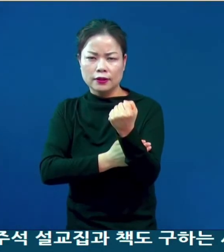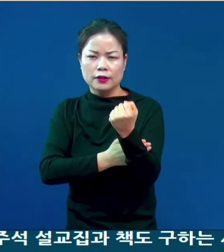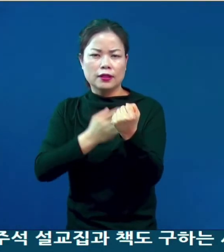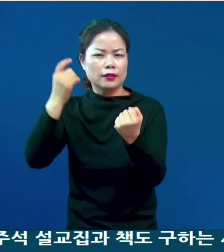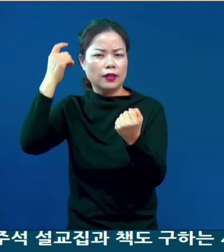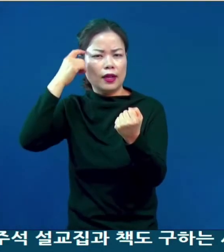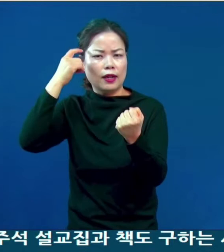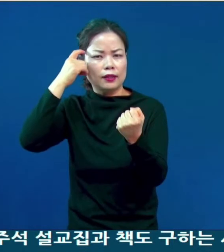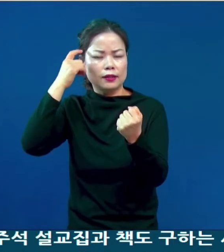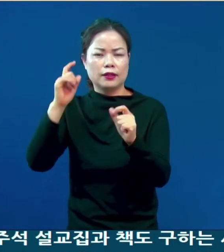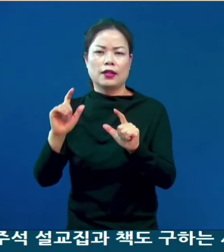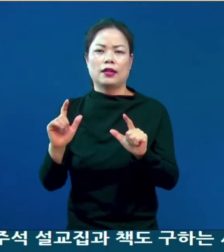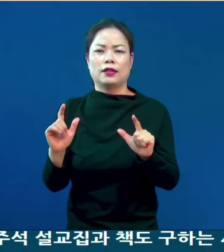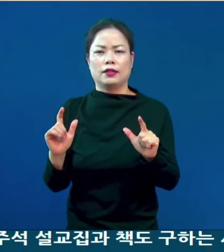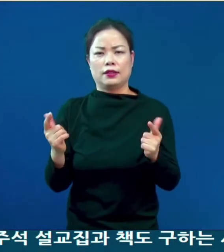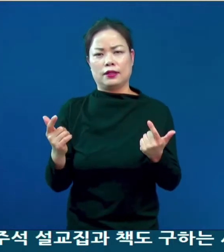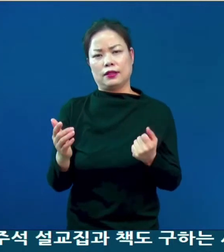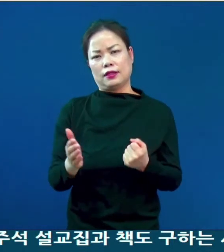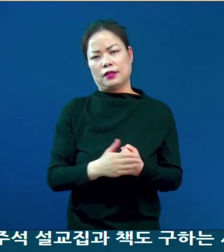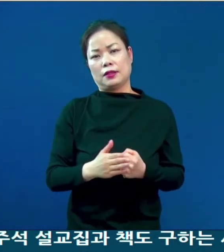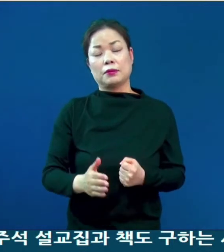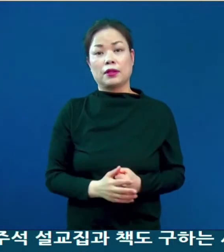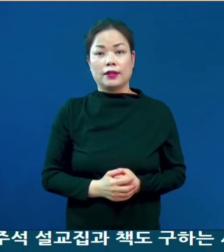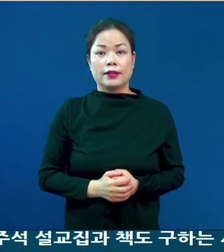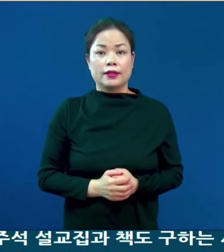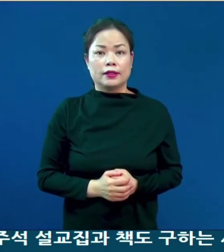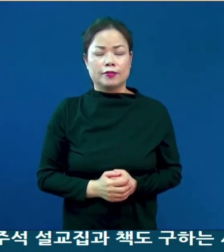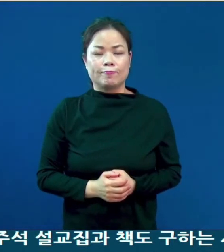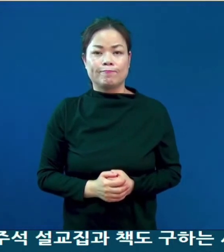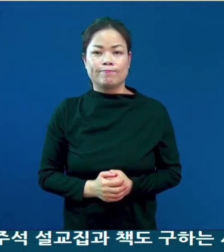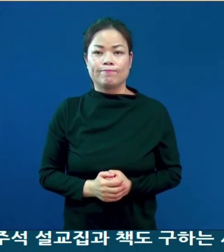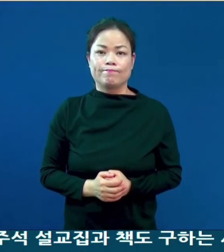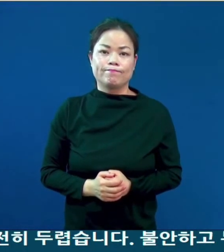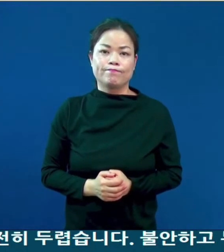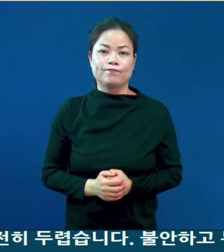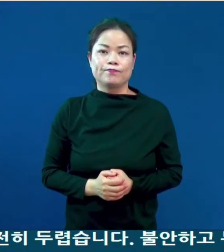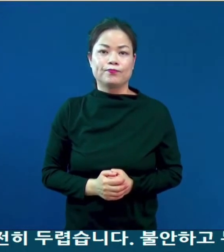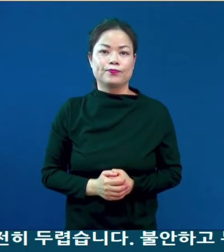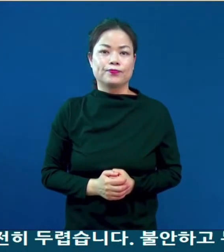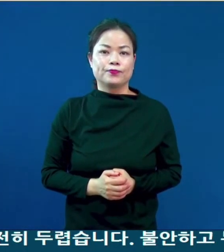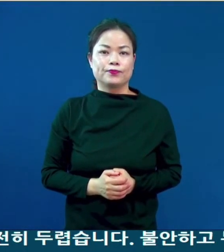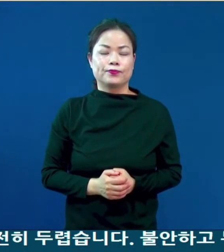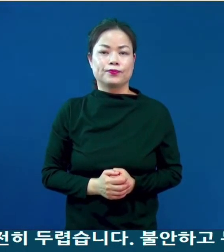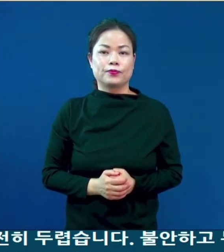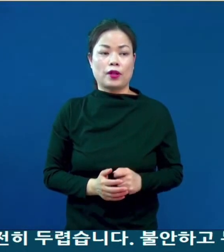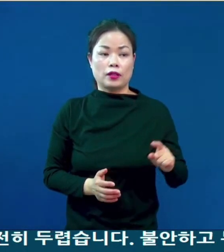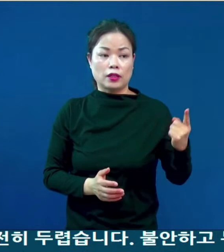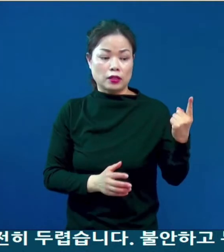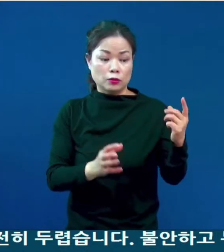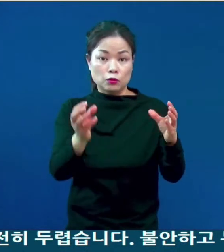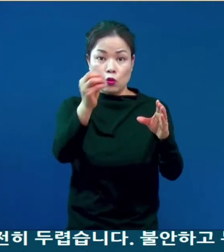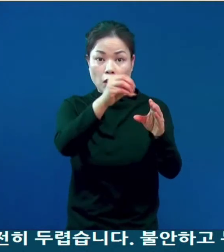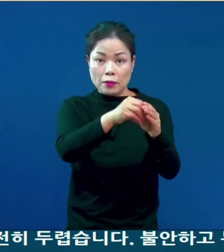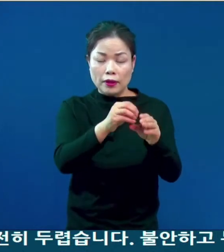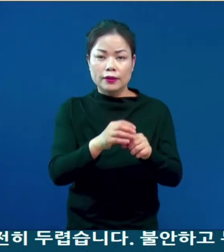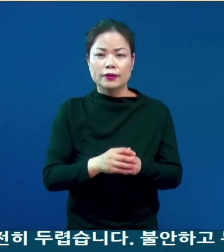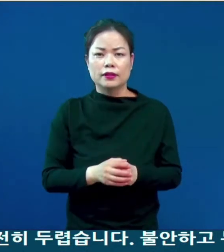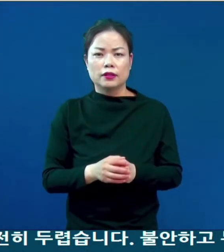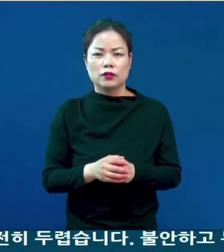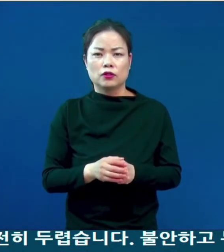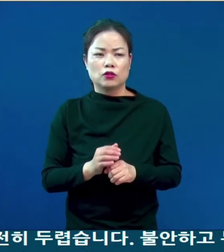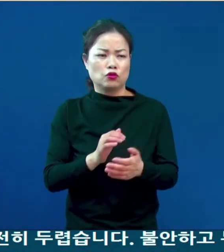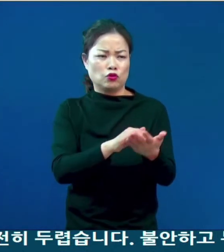되지 못했기 때문에 그러한 것입니다. 다윗을 포함한